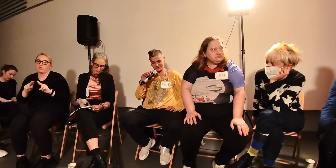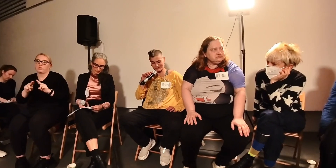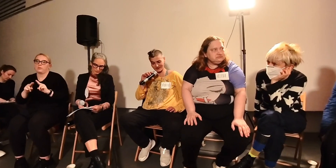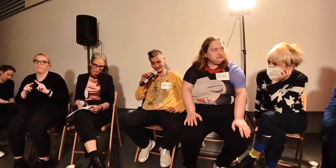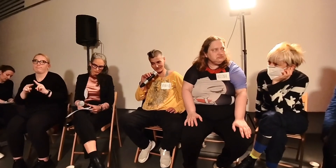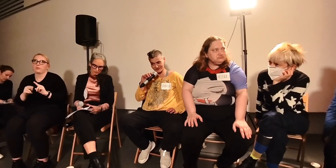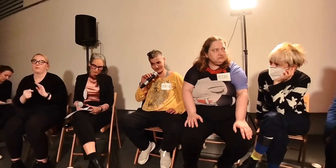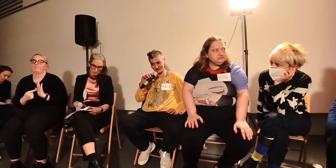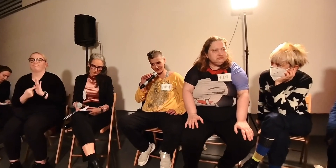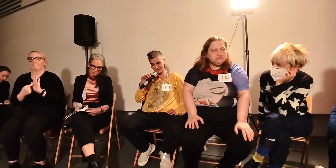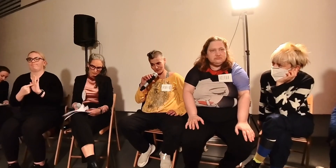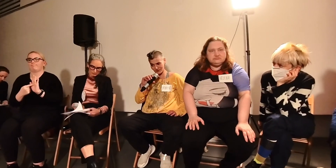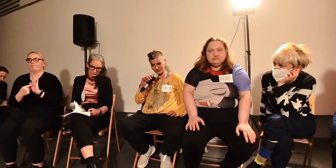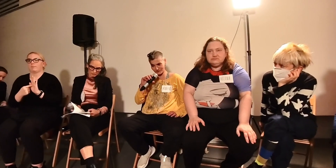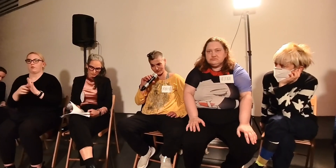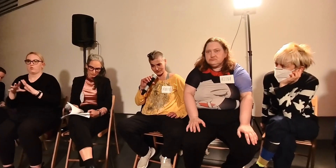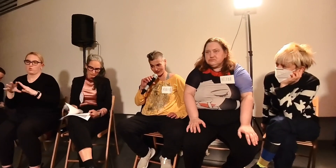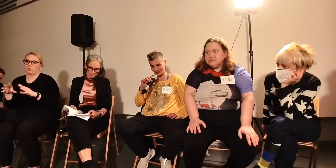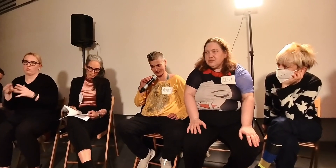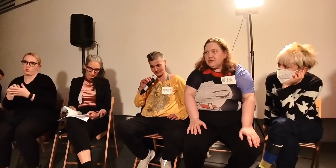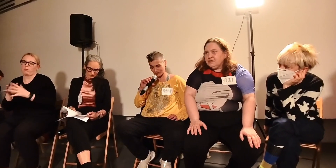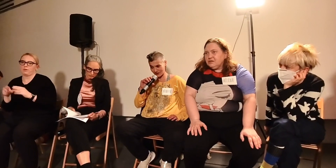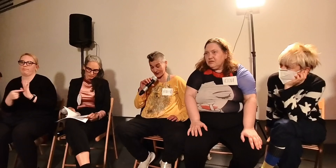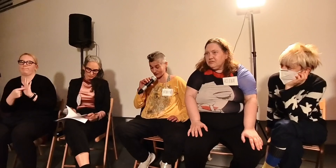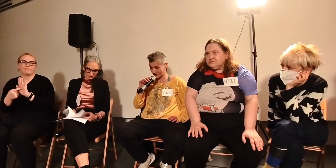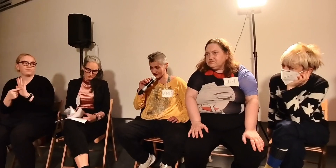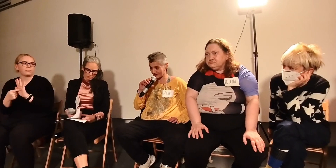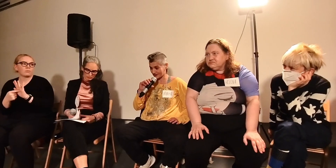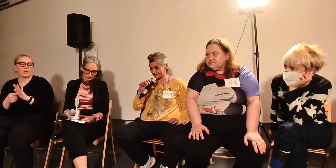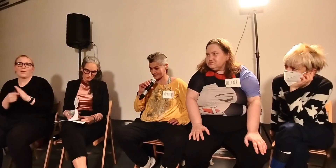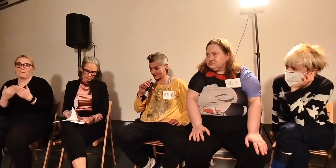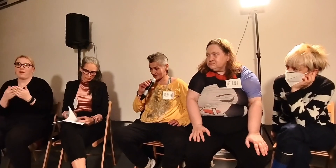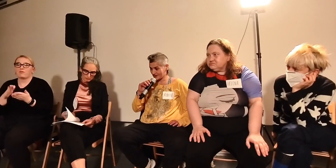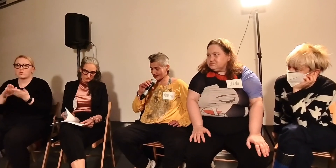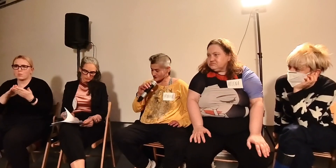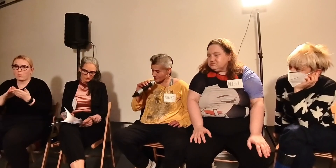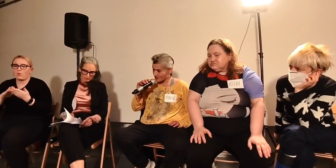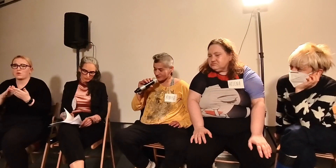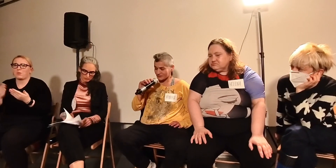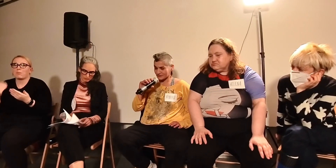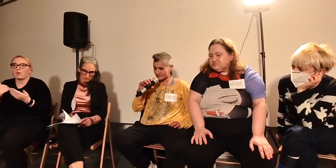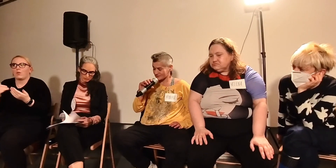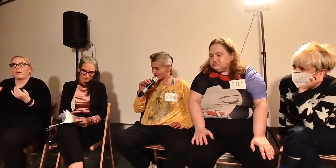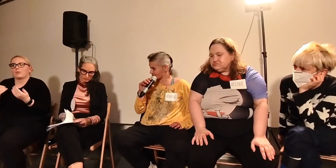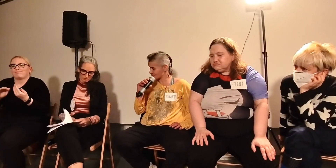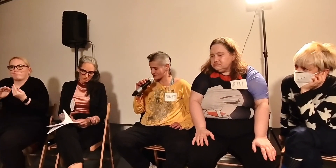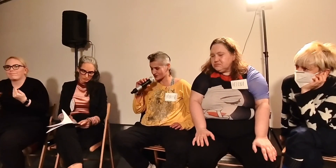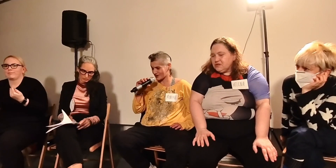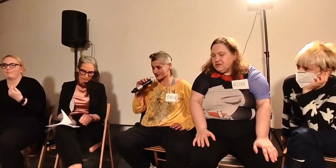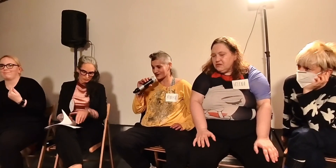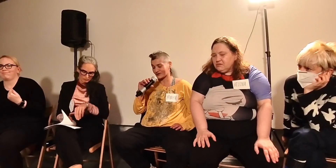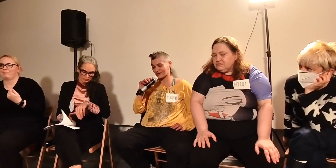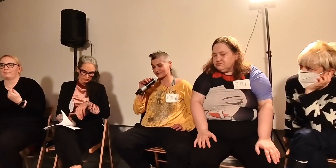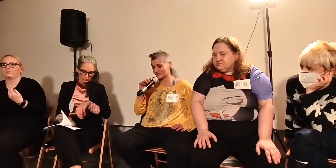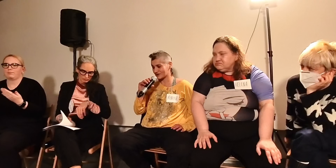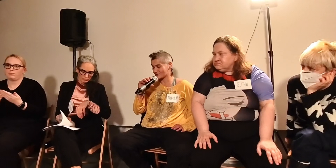s věcma, s kterýma vlastně jako společnost nějak hodila na okraj. A já třeba nedávno jsem to